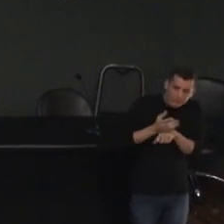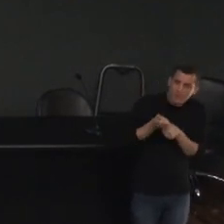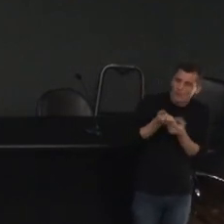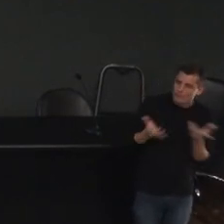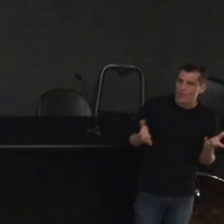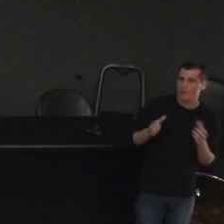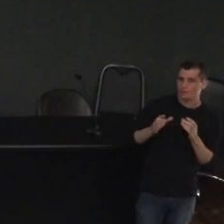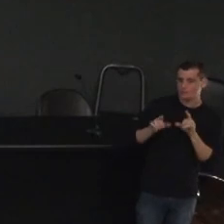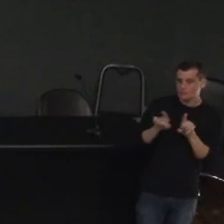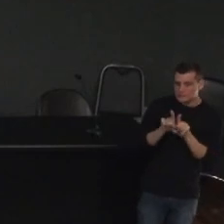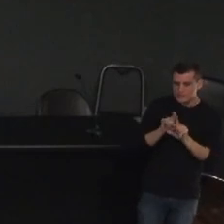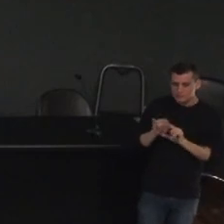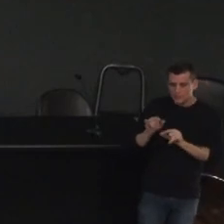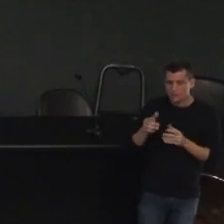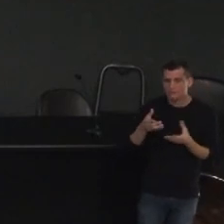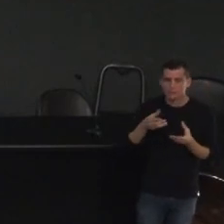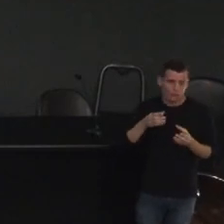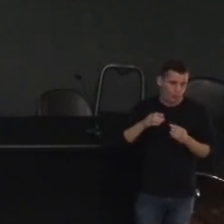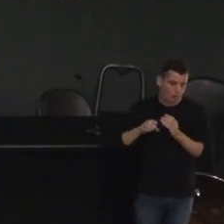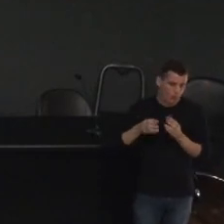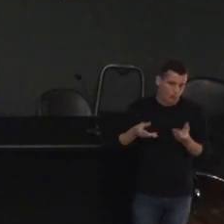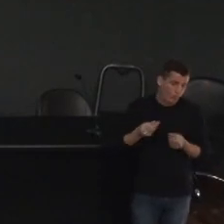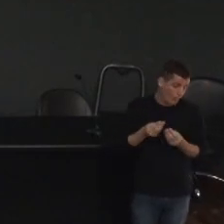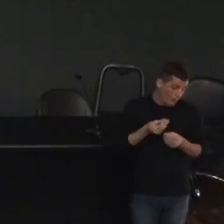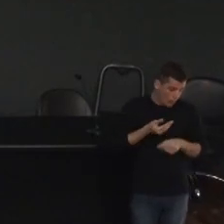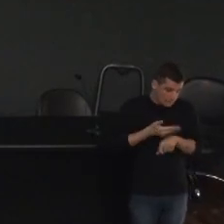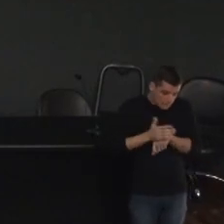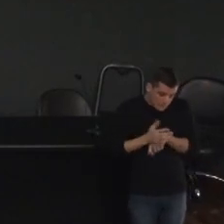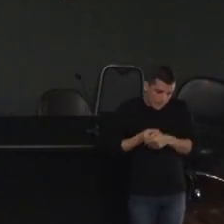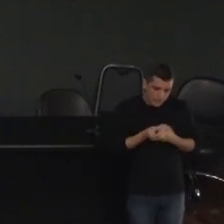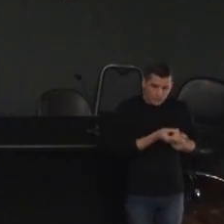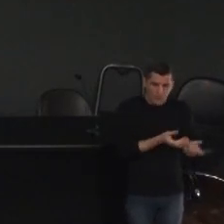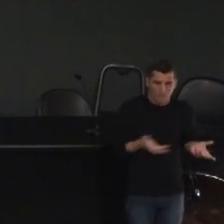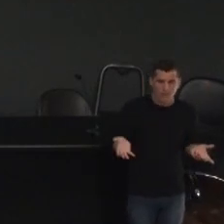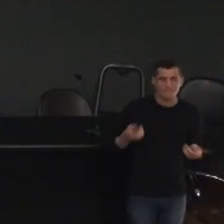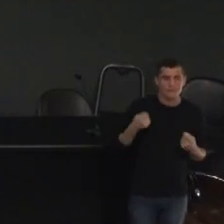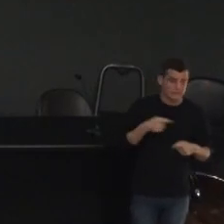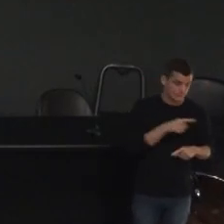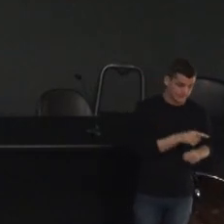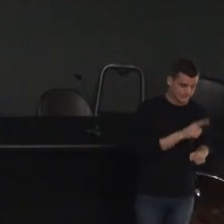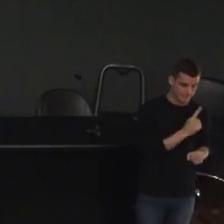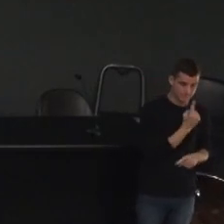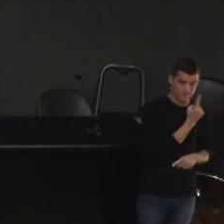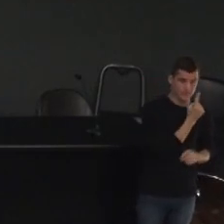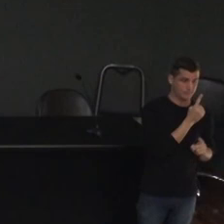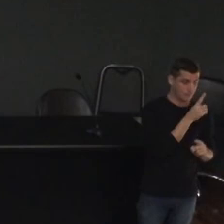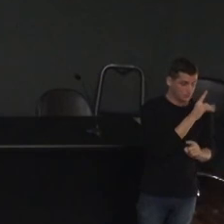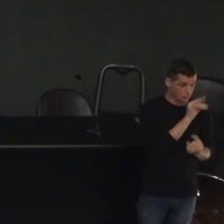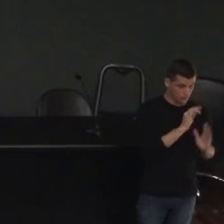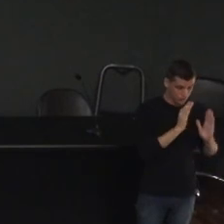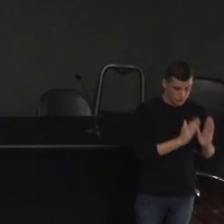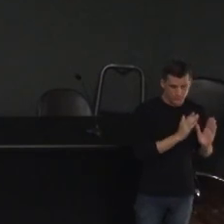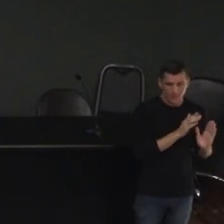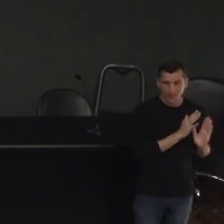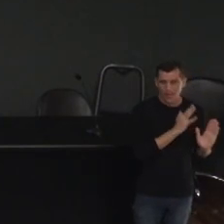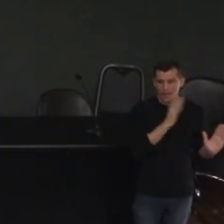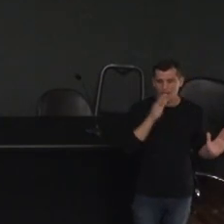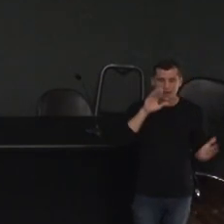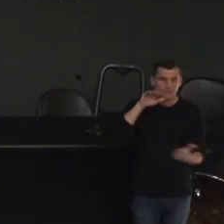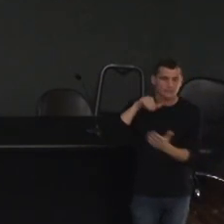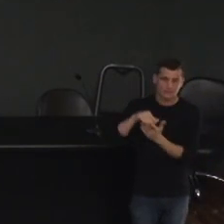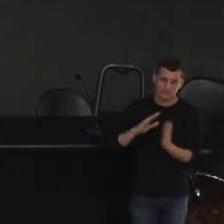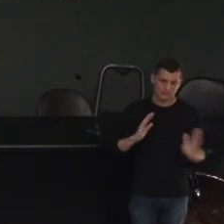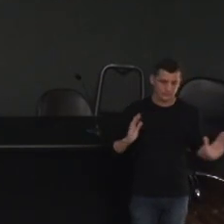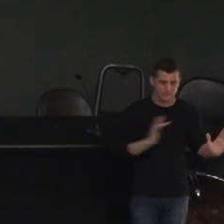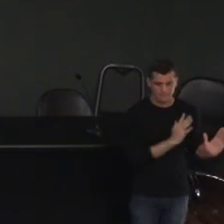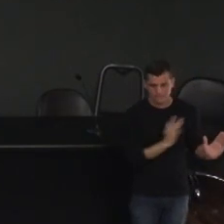percebam treinamento é comunicação eles acontecem desde o primeiro dia até o último né eles permeiam todo o projeto e aqui